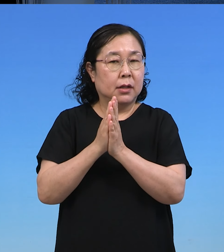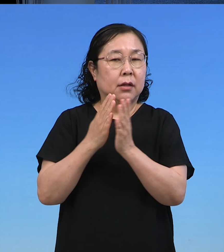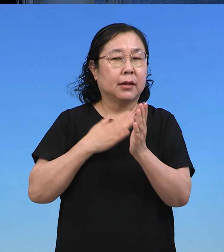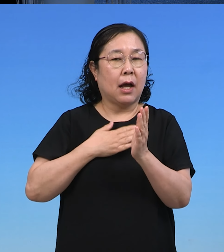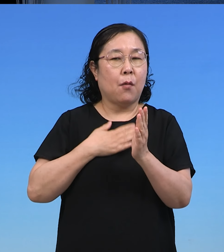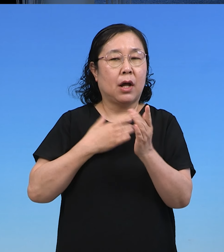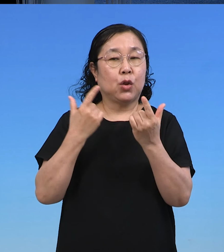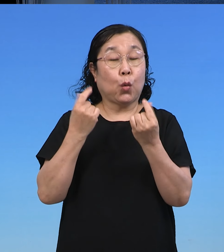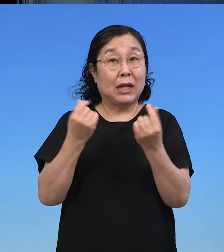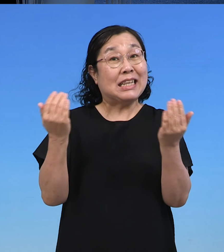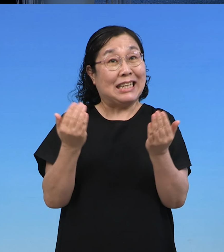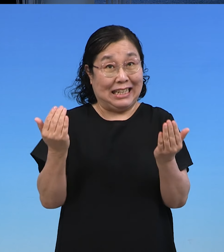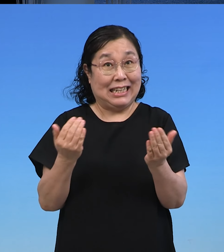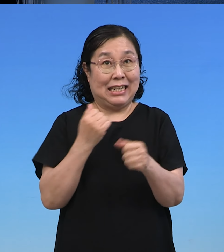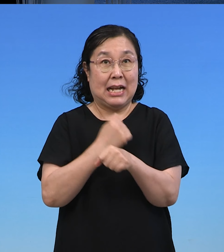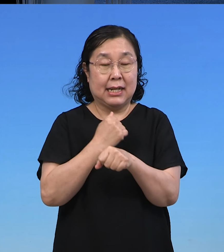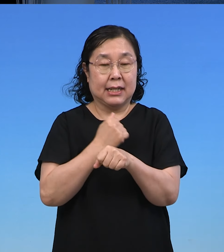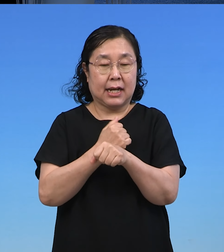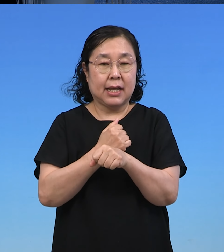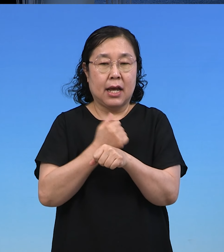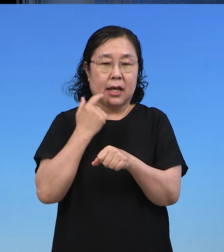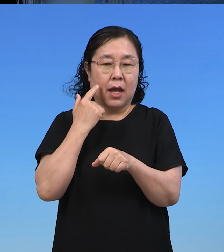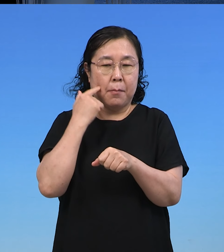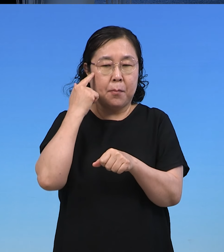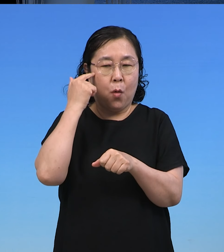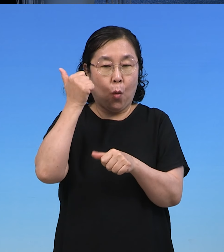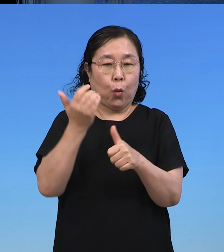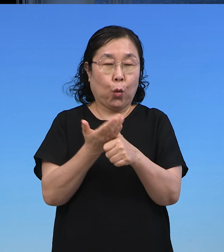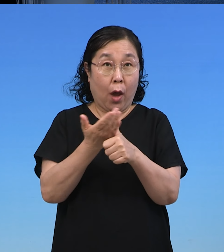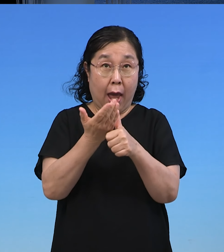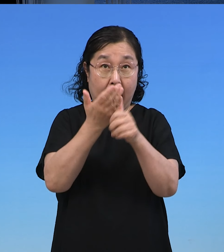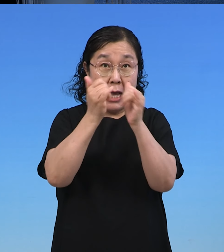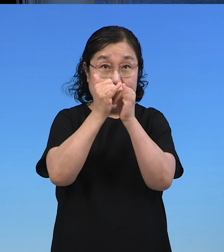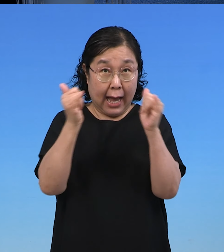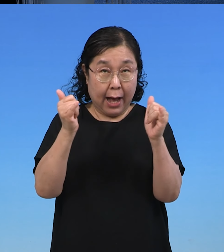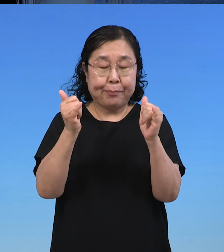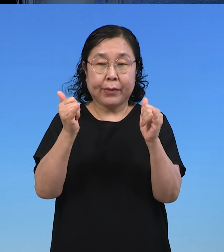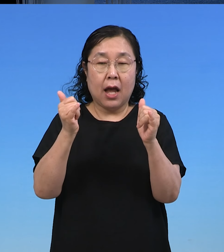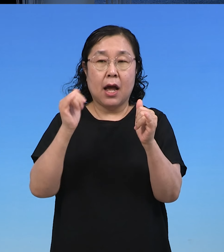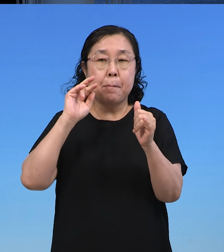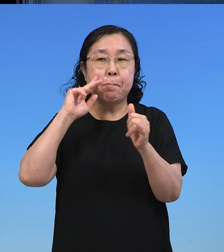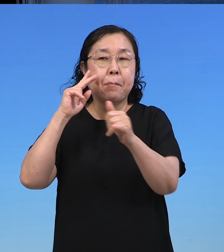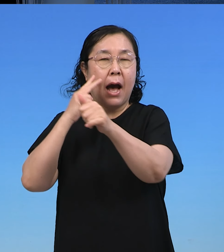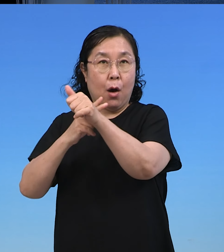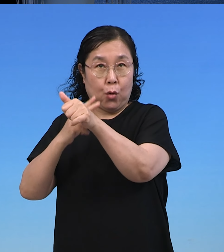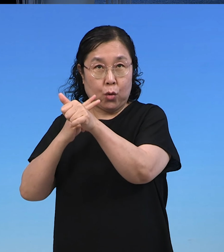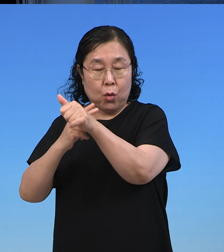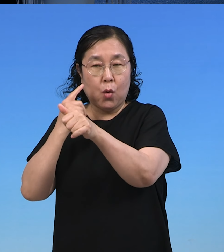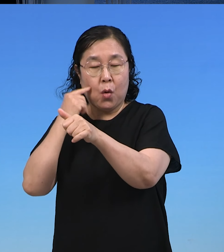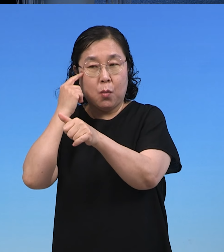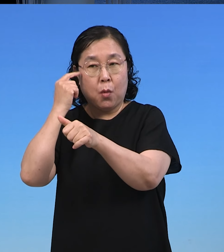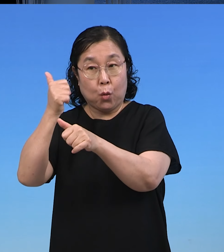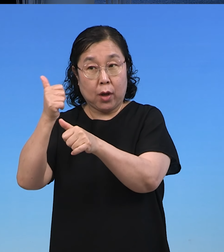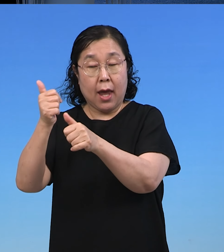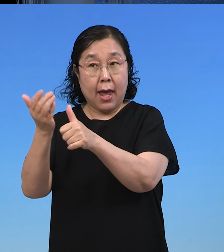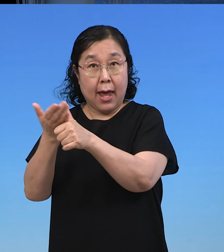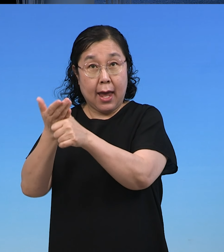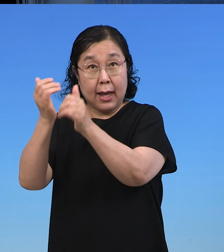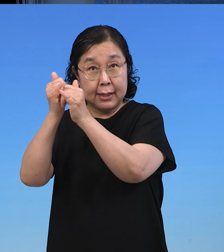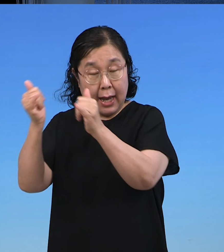걸어가는, 이제 저로 봐서는 이제 목회자니까요. 그 사도 바울도 주의 종으로서 평생을 헌신하는 길을